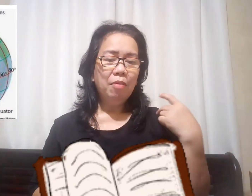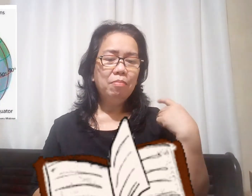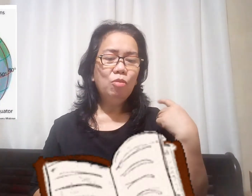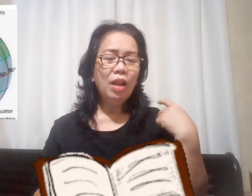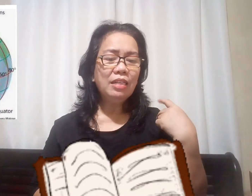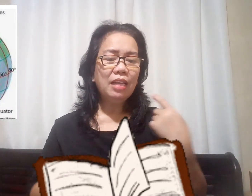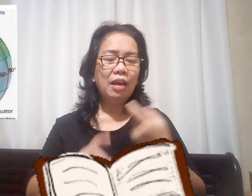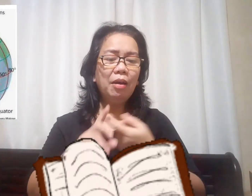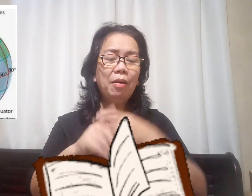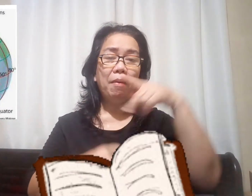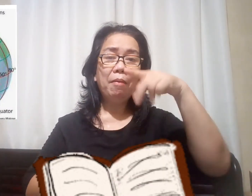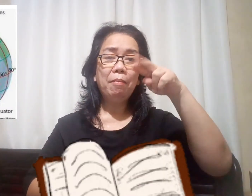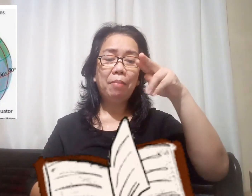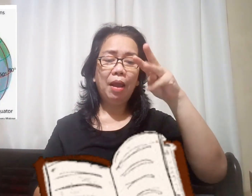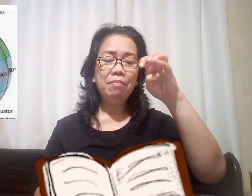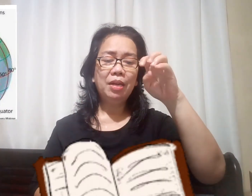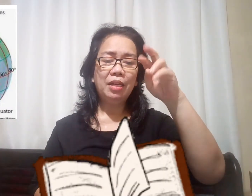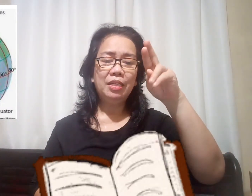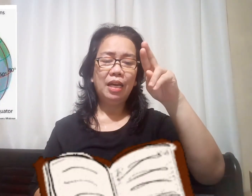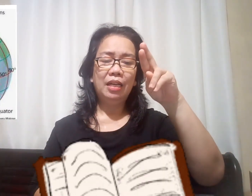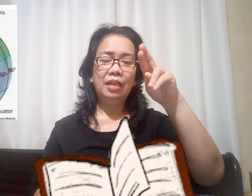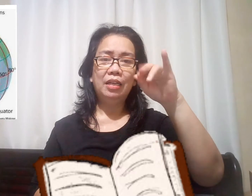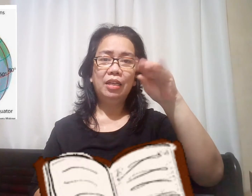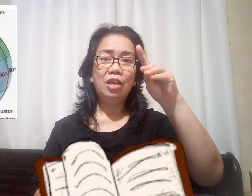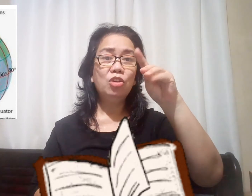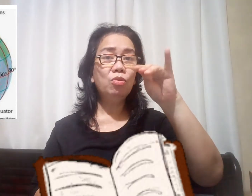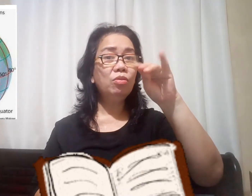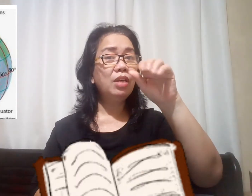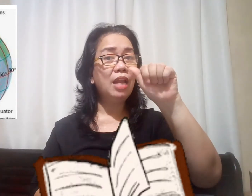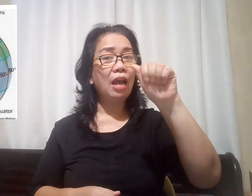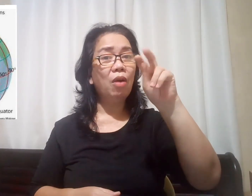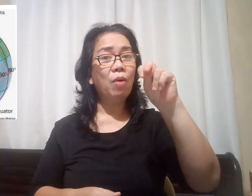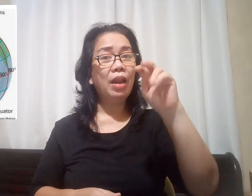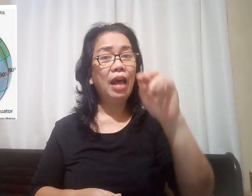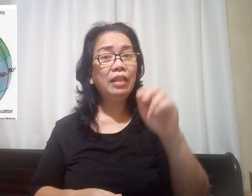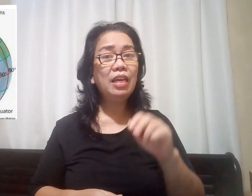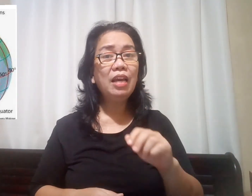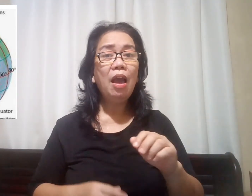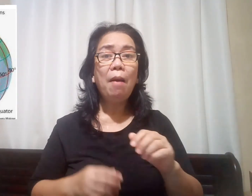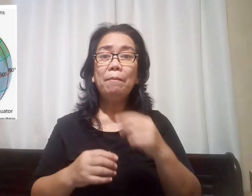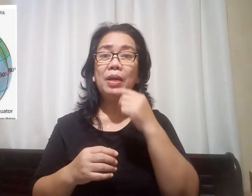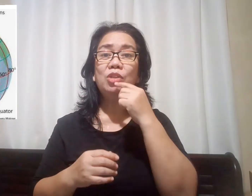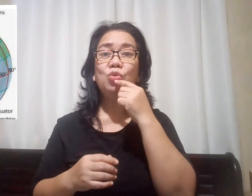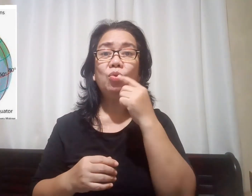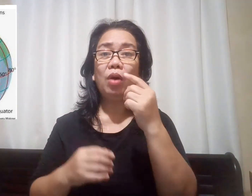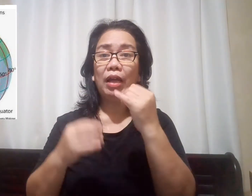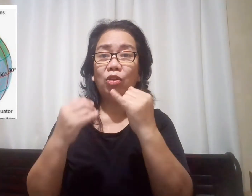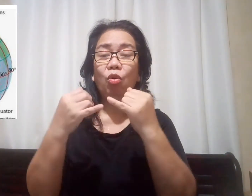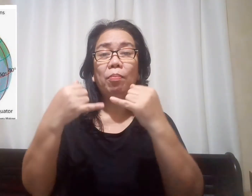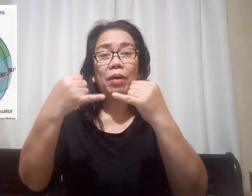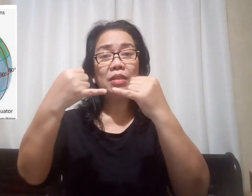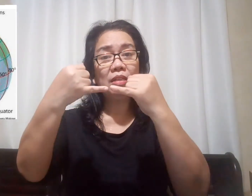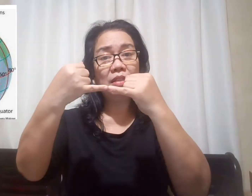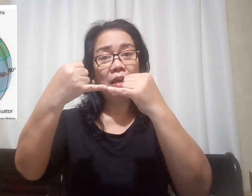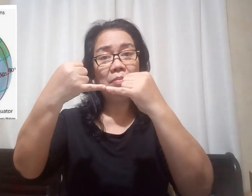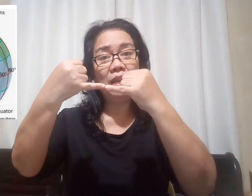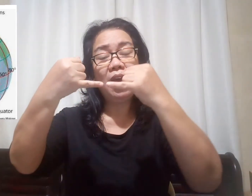mula sa primary dyan, yung ginagawa nating pagsukat or pagsasabi ng